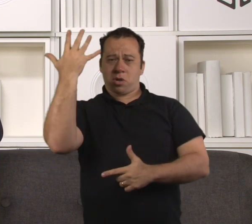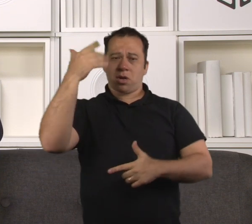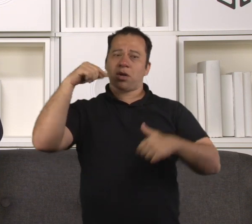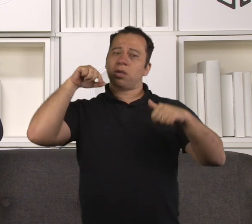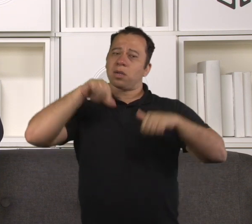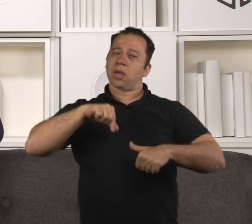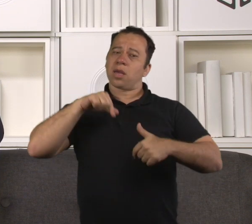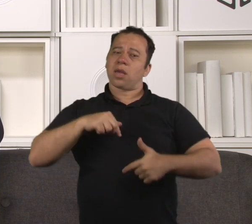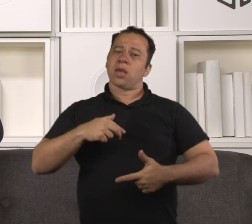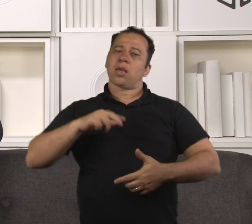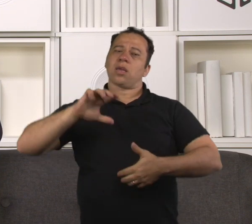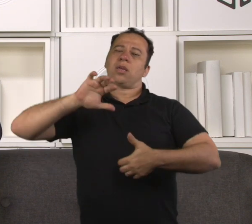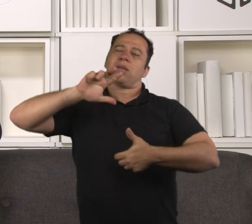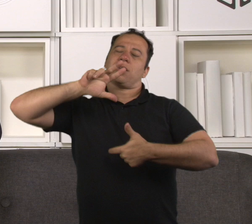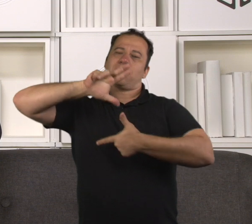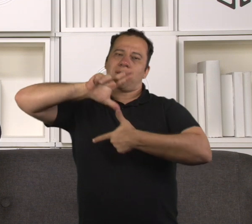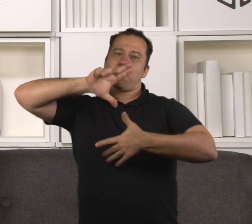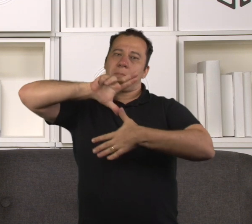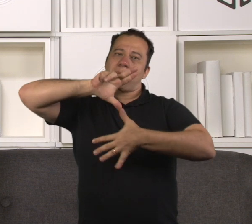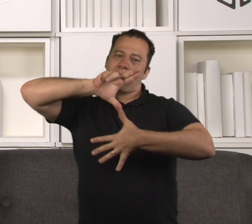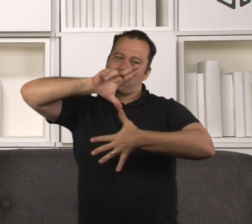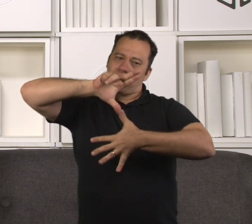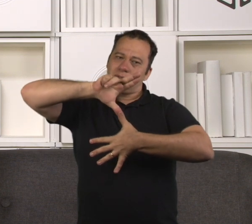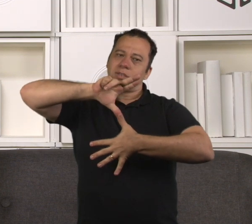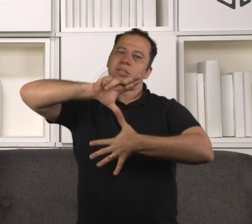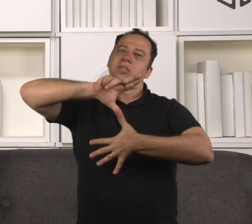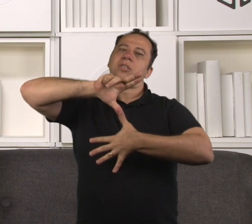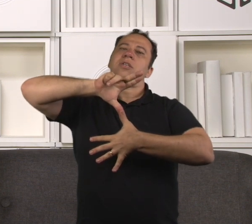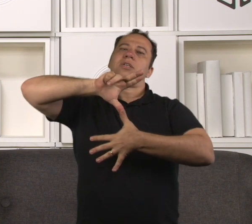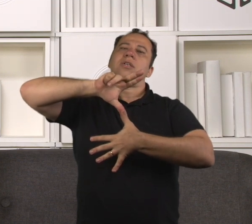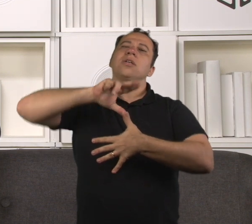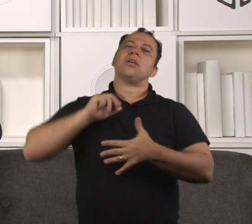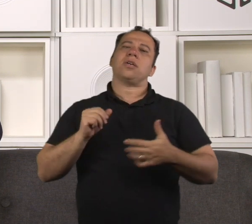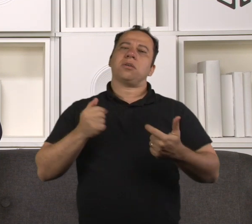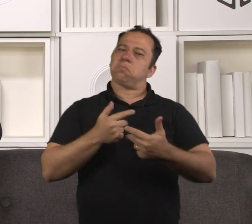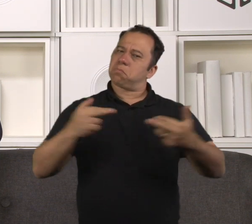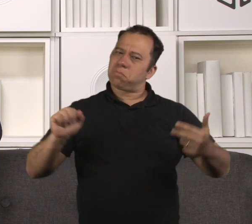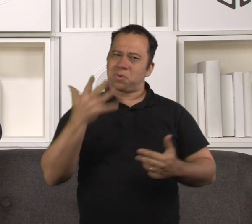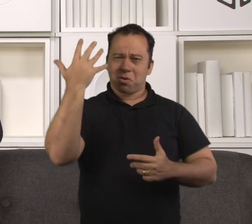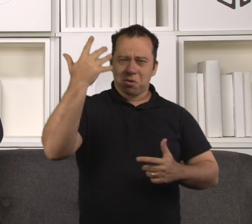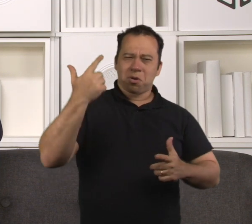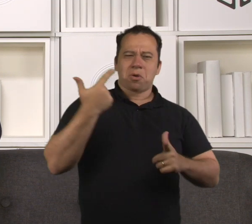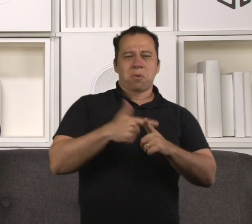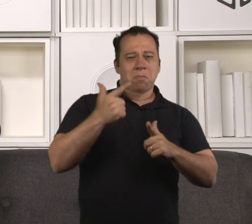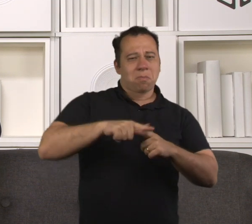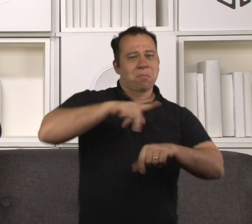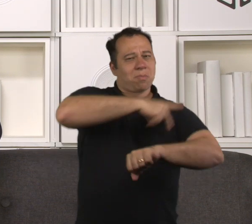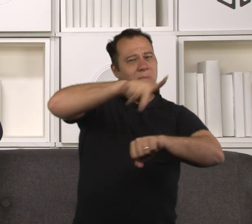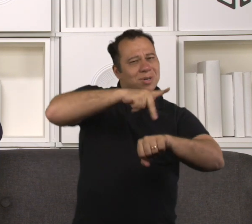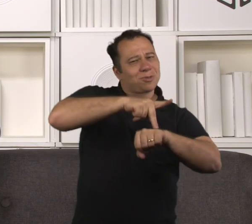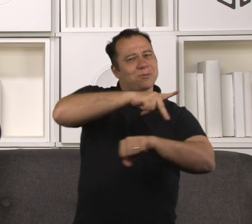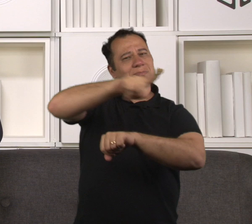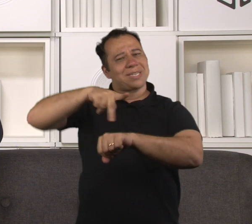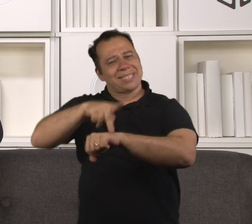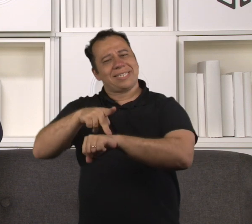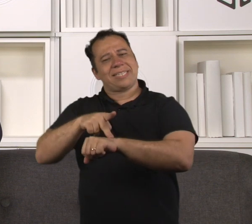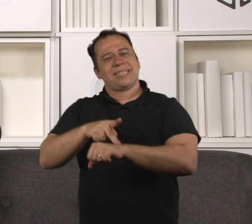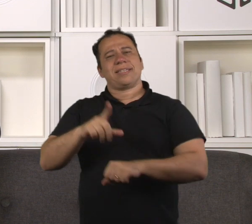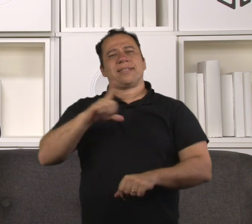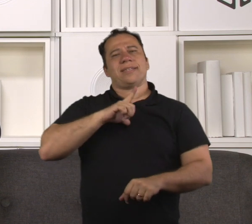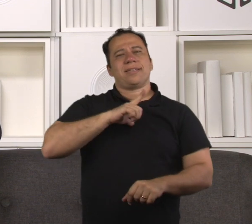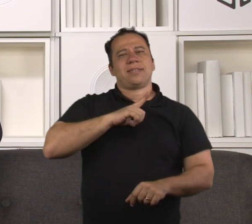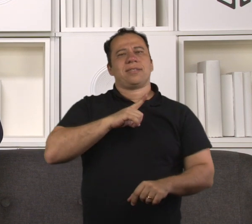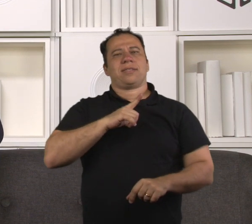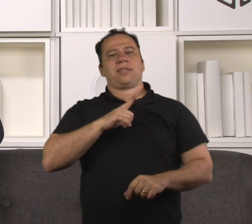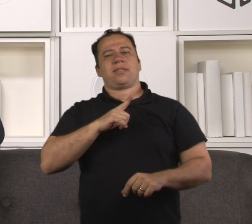na nossa América Latina, no nosso continente latino-americano, os conflitos nos países, na Venezuela,